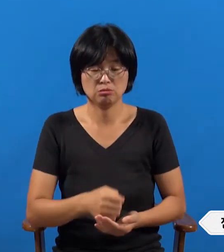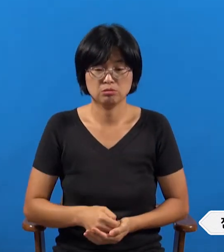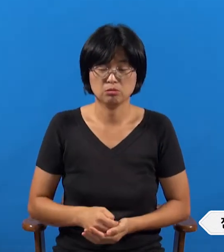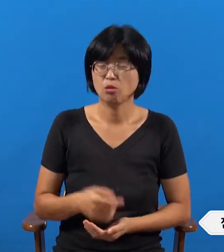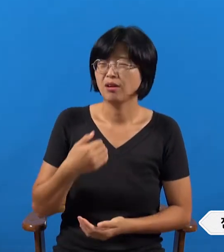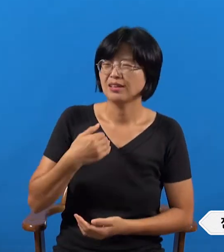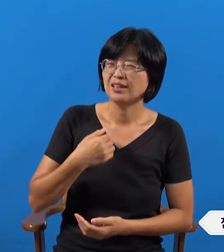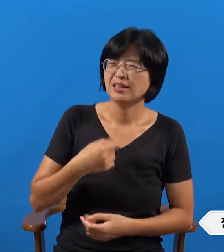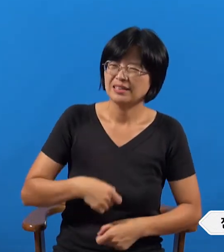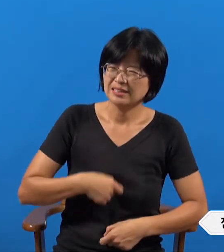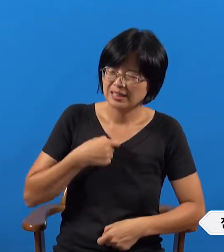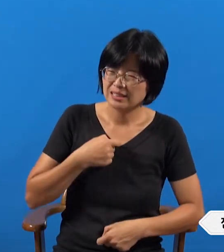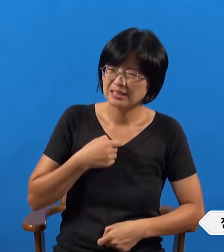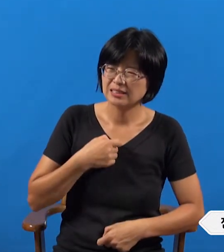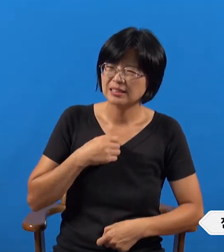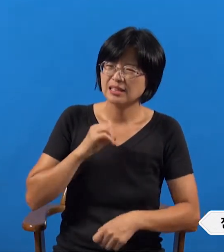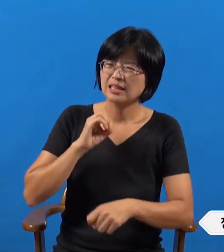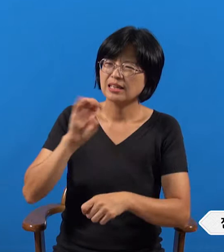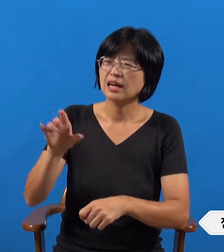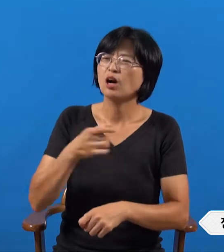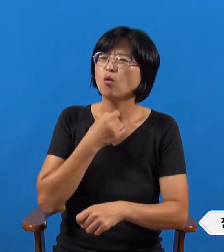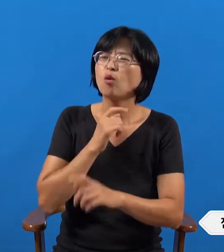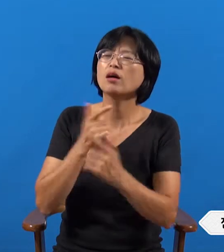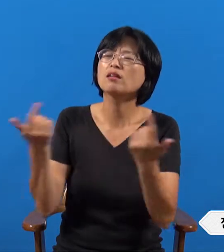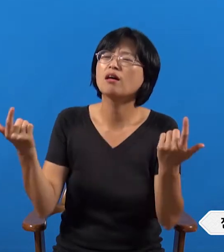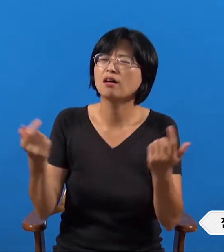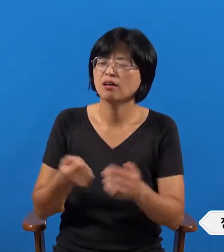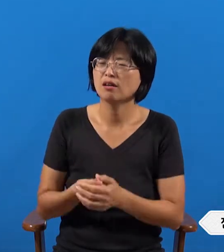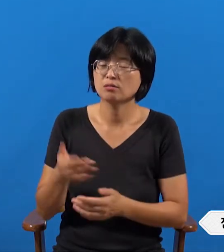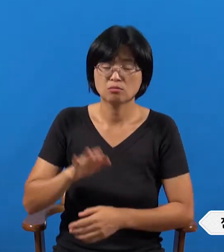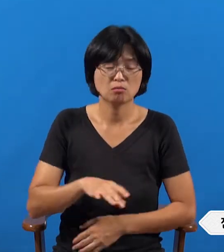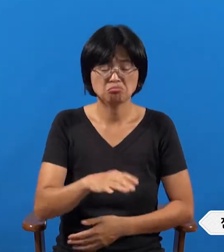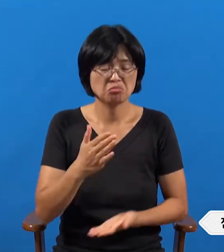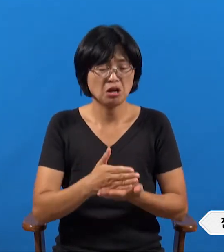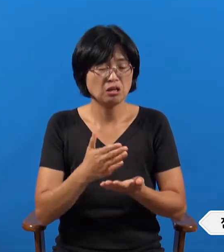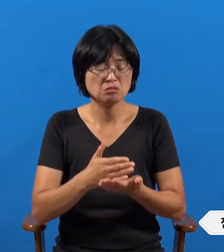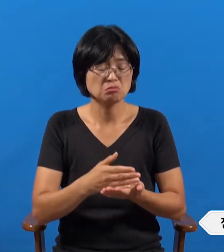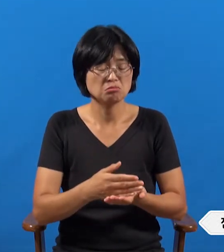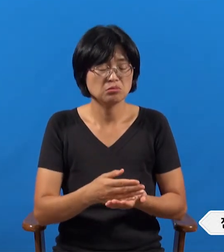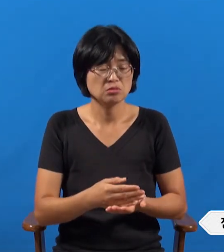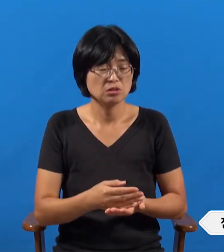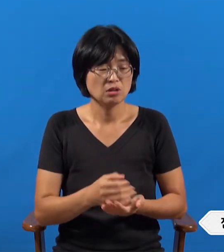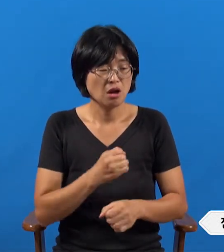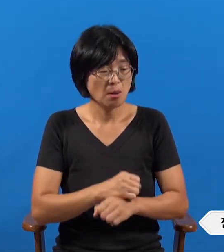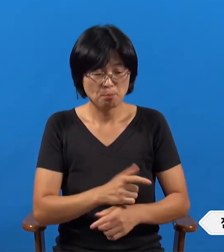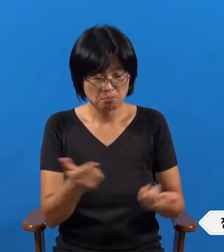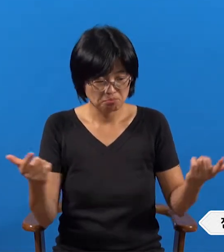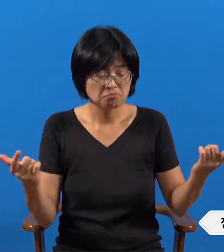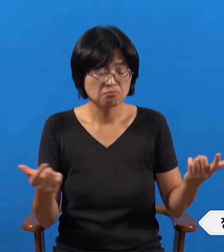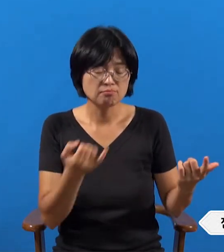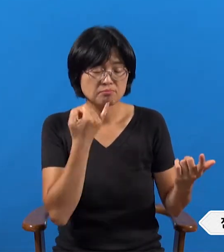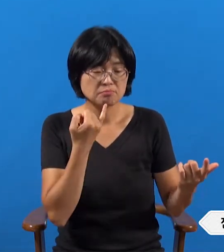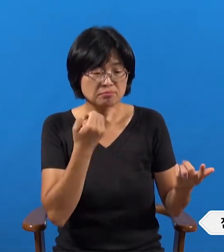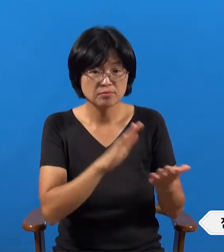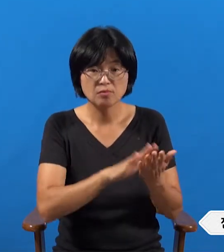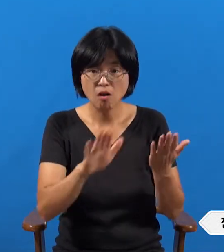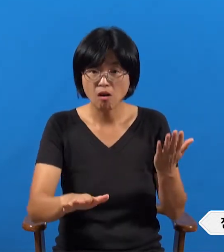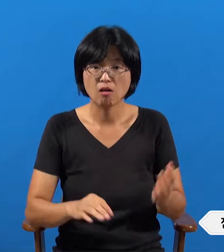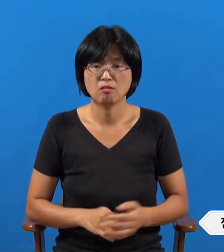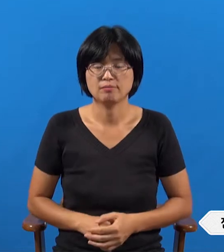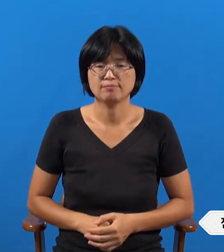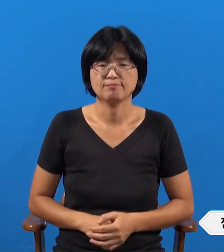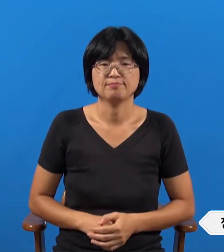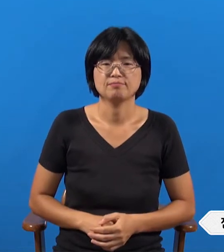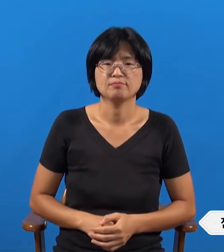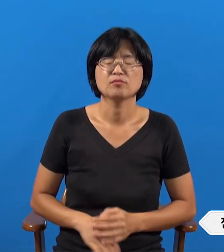또 와서 이야기합니다. 사실 이런 말은 안 하고 싶었는데 괜찮아요 그러면 안 해도 됩니다. 그런데 우리는